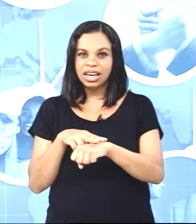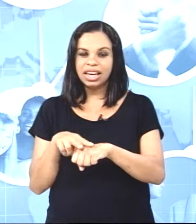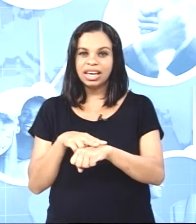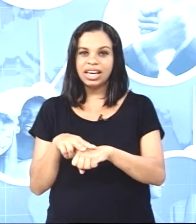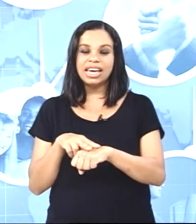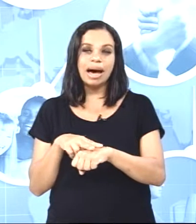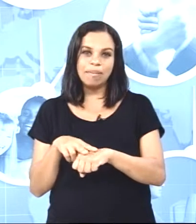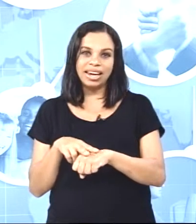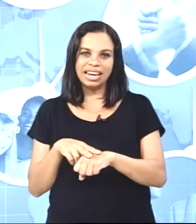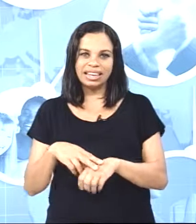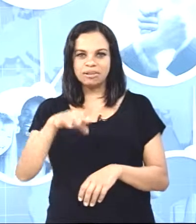E amarela.